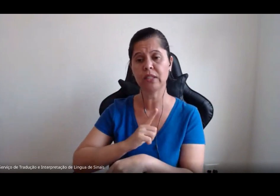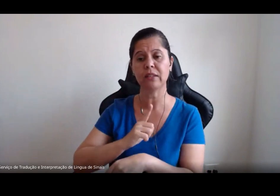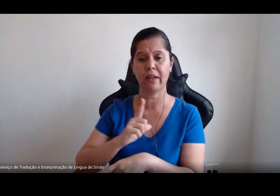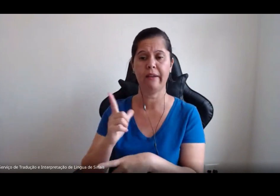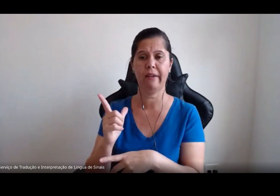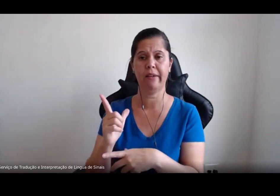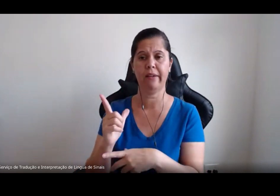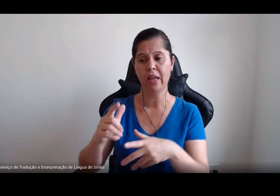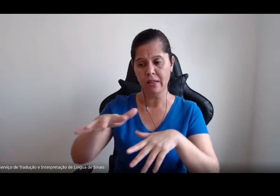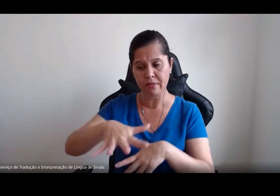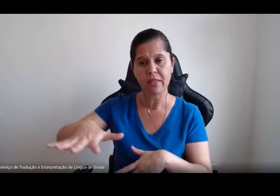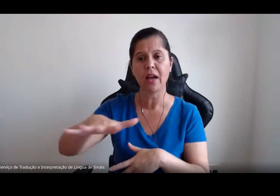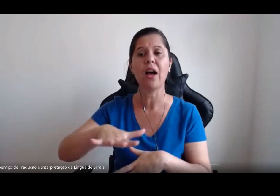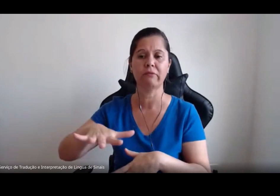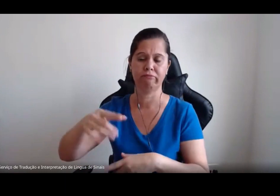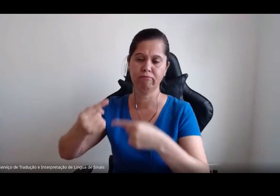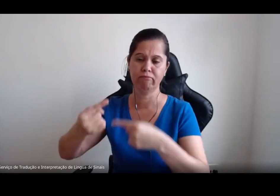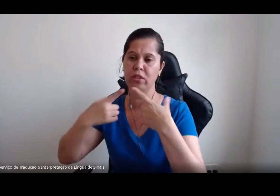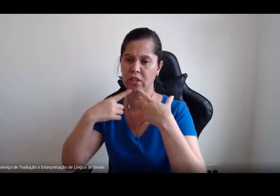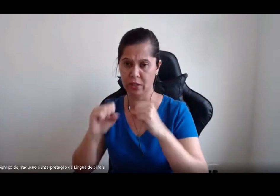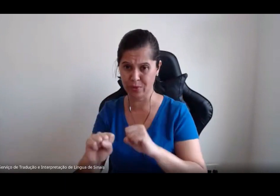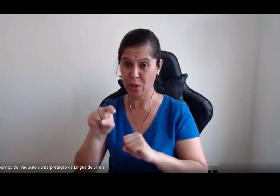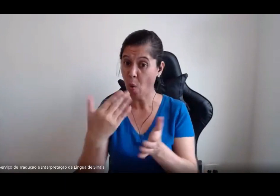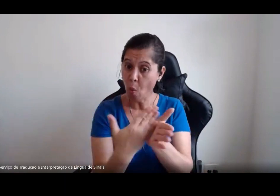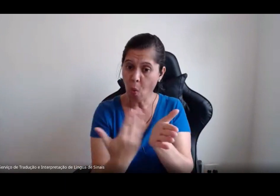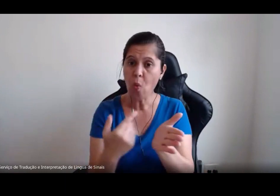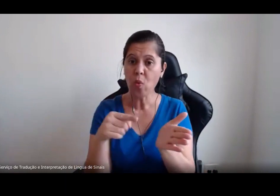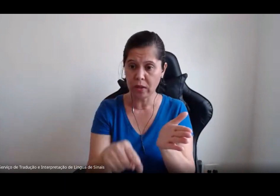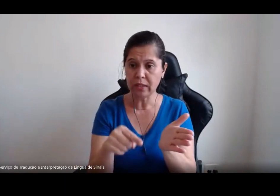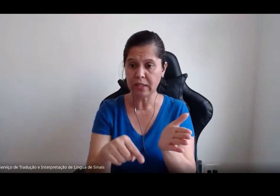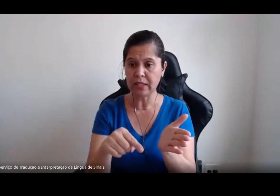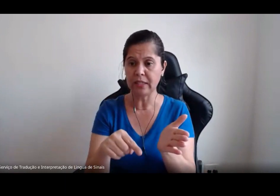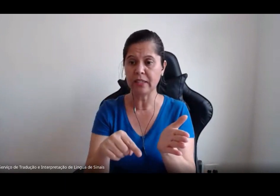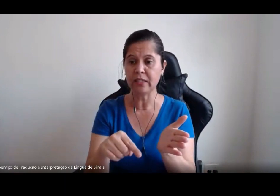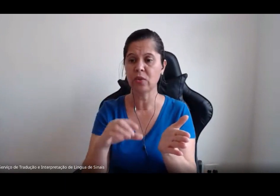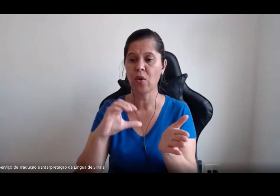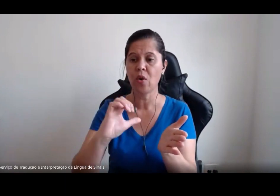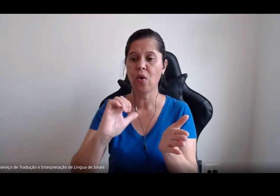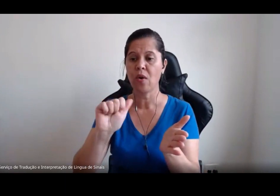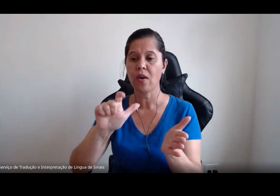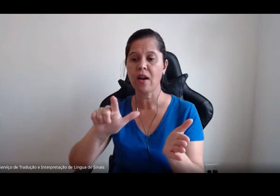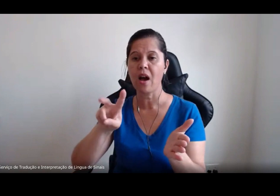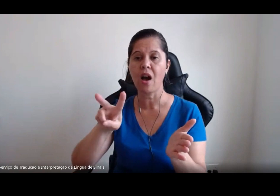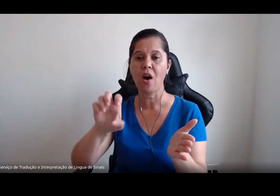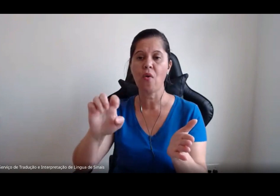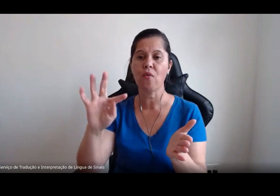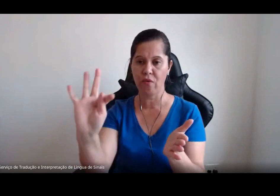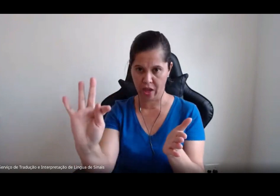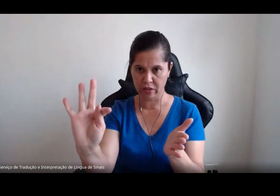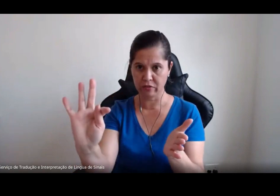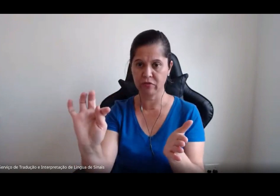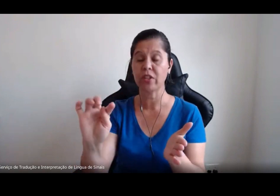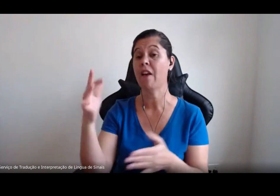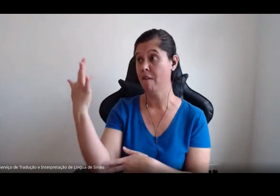resume alguns desses textos fundadores do campo das políticas linguísticas. Esse livro foi escrito pelo Calvé na França, em